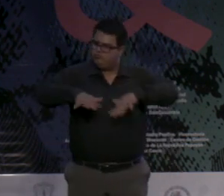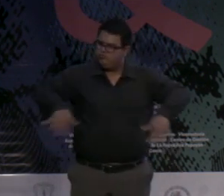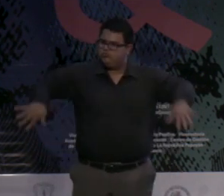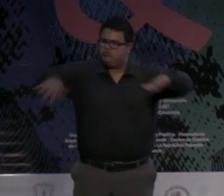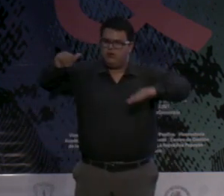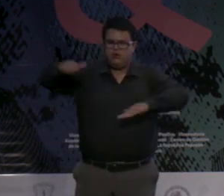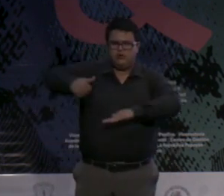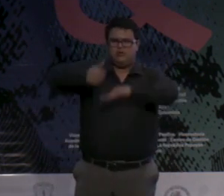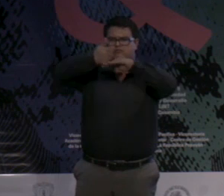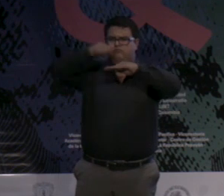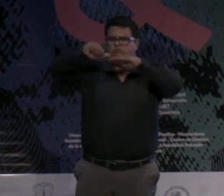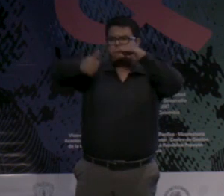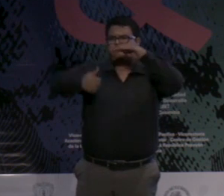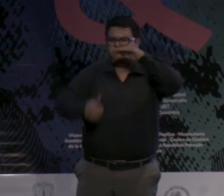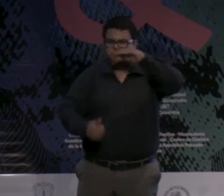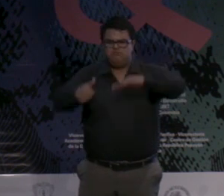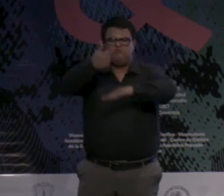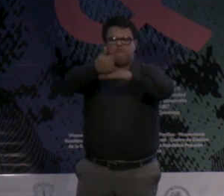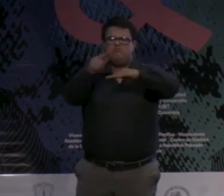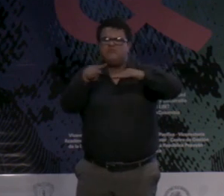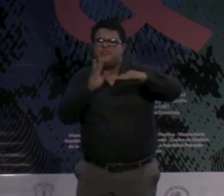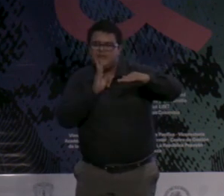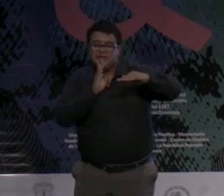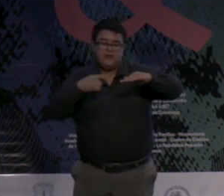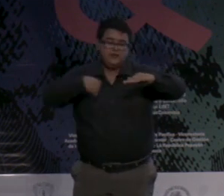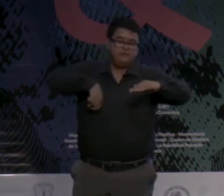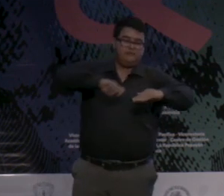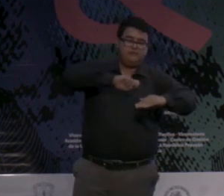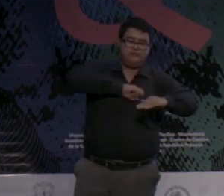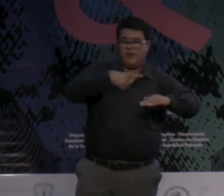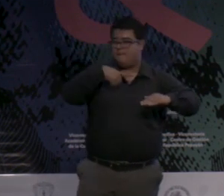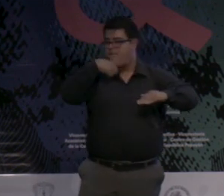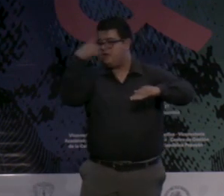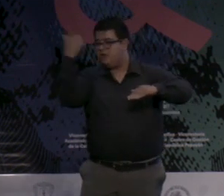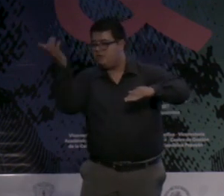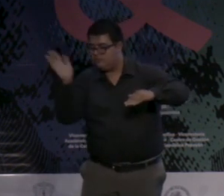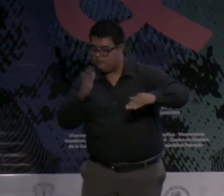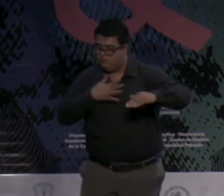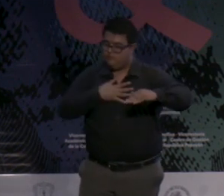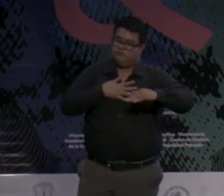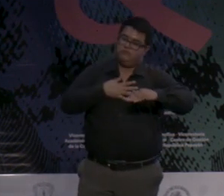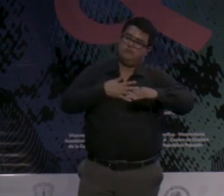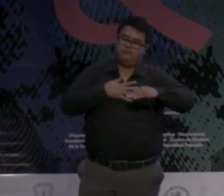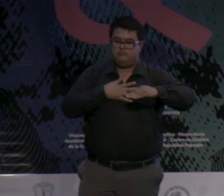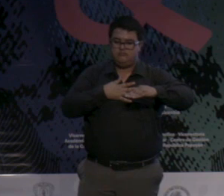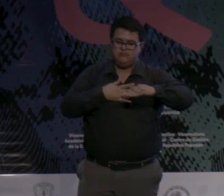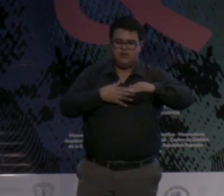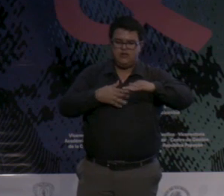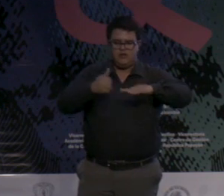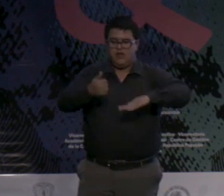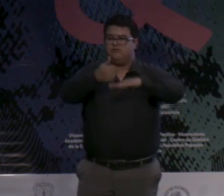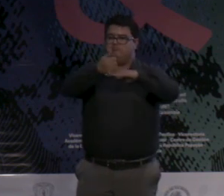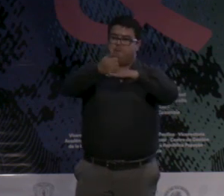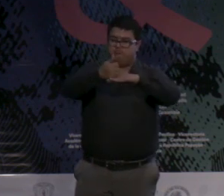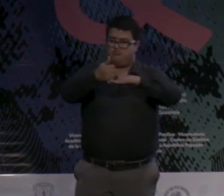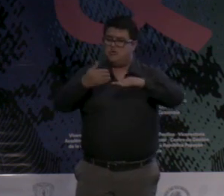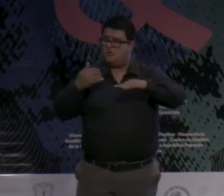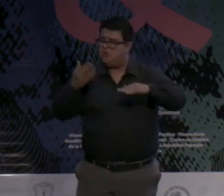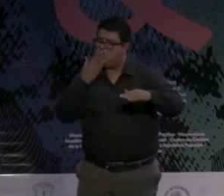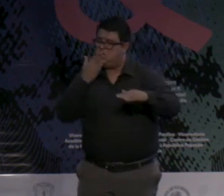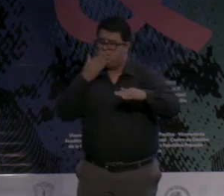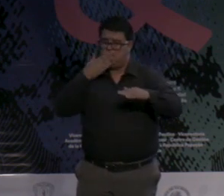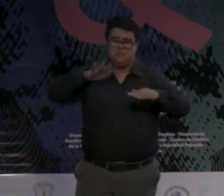jerarquías que comienzan obviamente por los regidores, los conquistadores, y descalifican completamente a los indios a